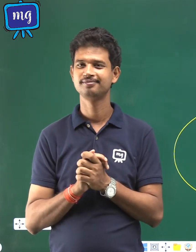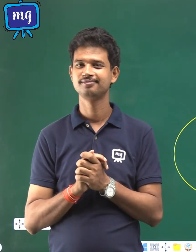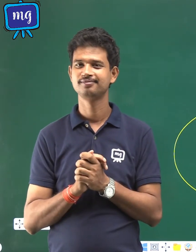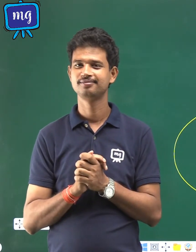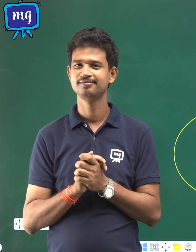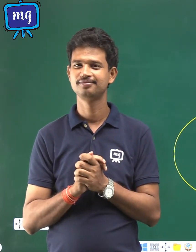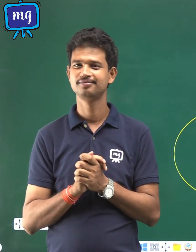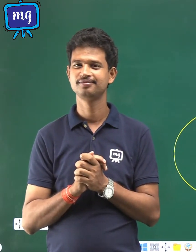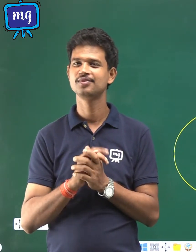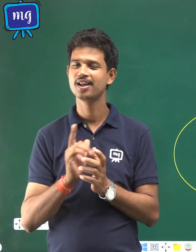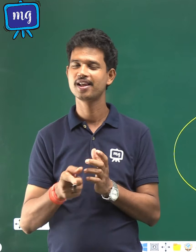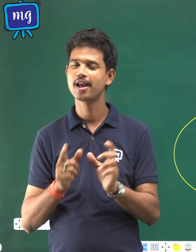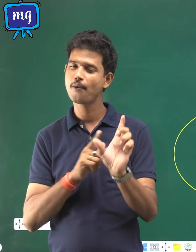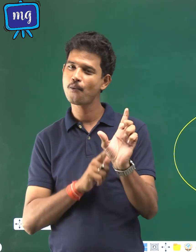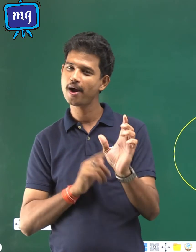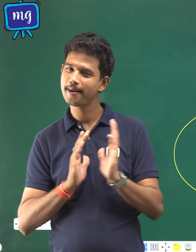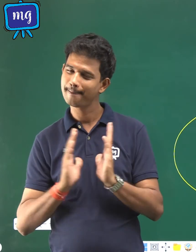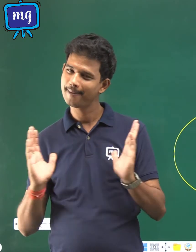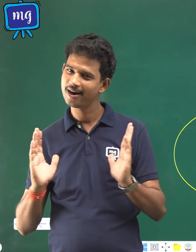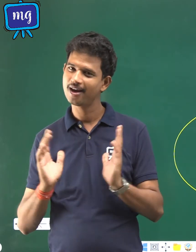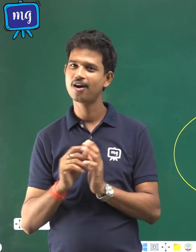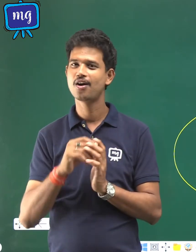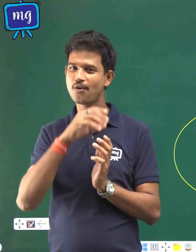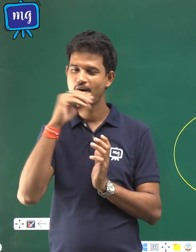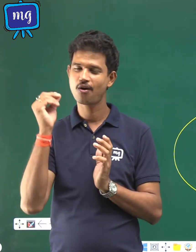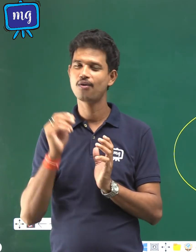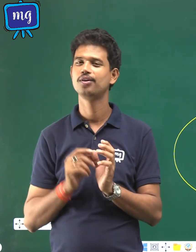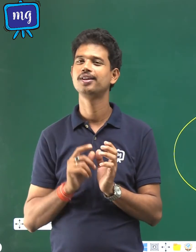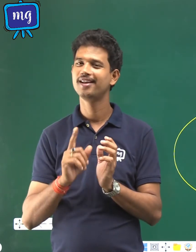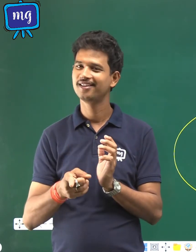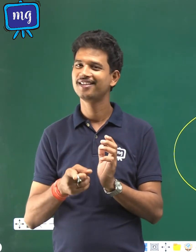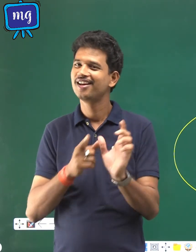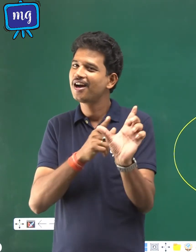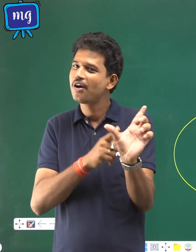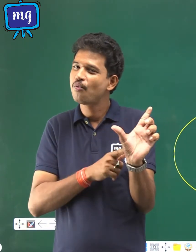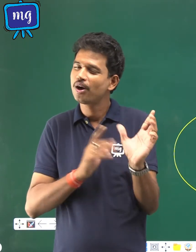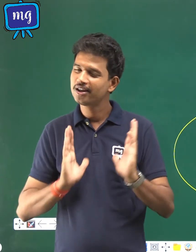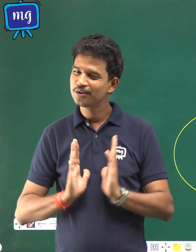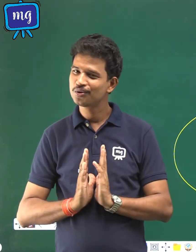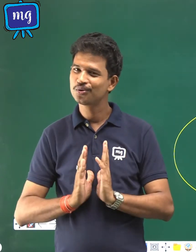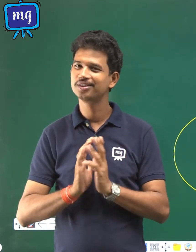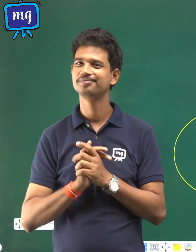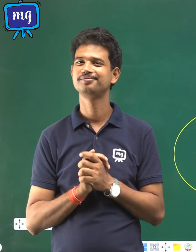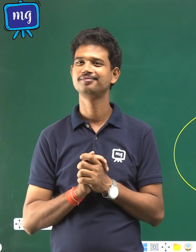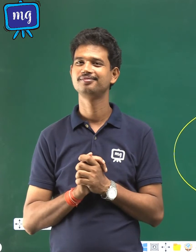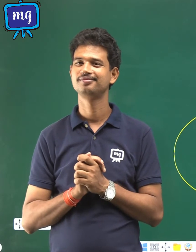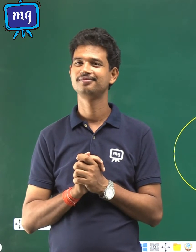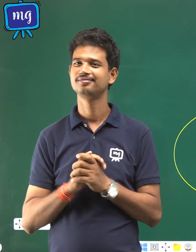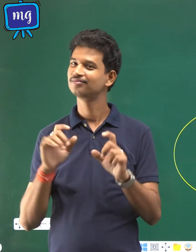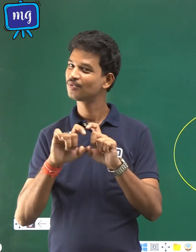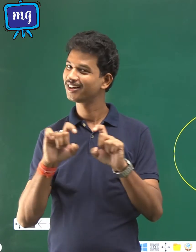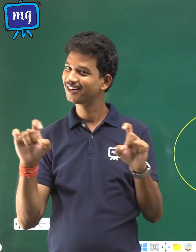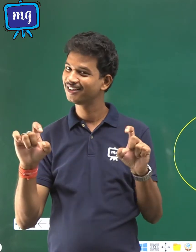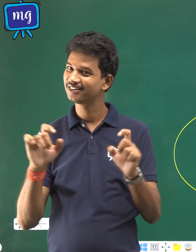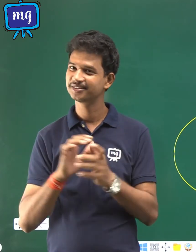यह कैपिटल Y है और यह स्मॉल y है। क्लियर